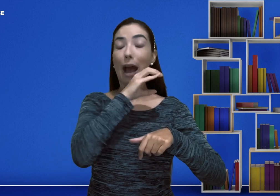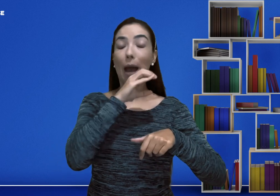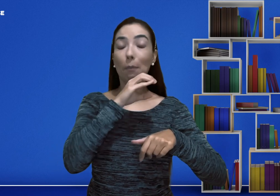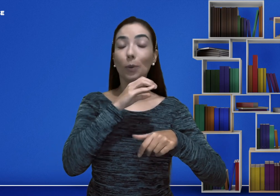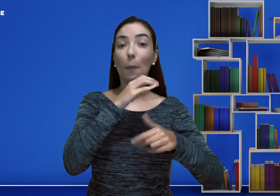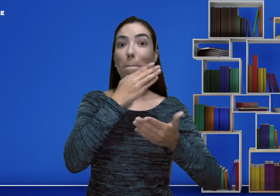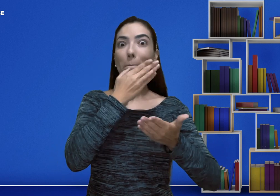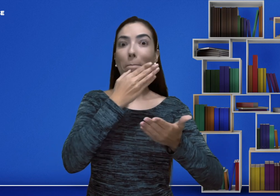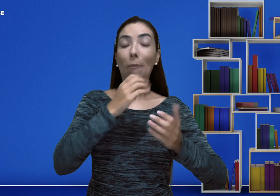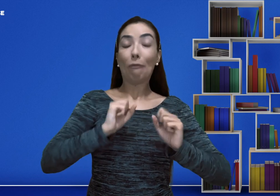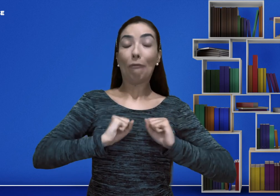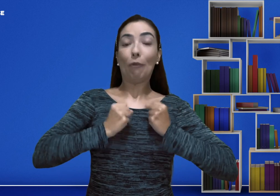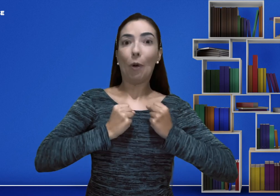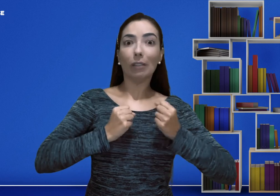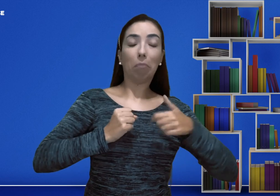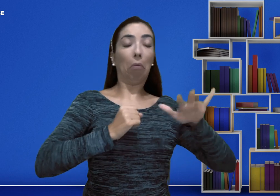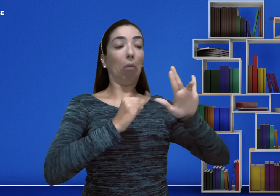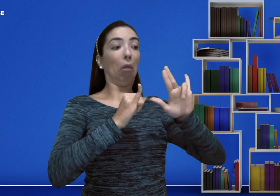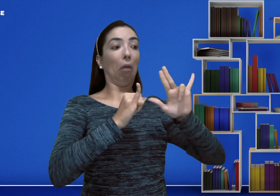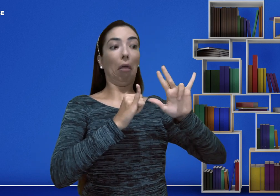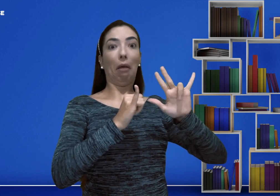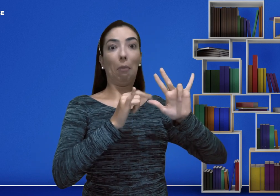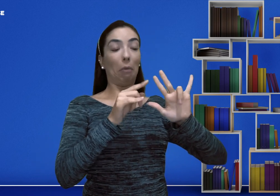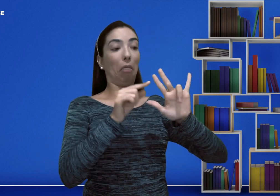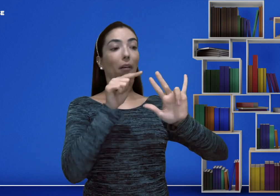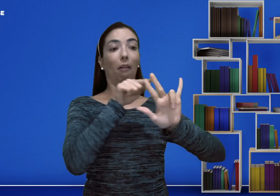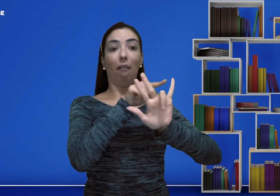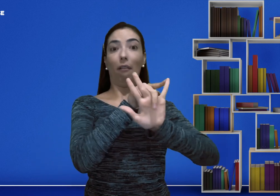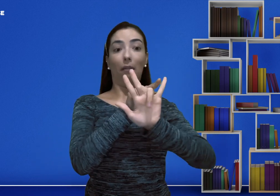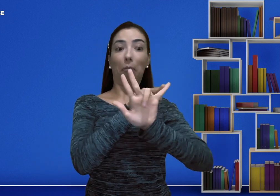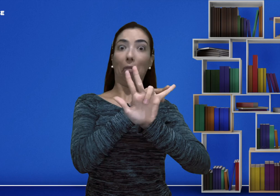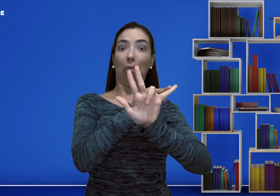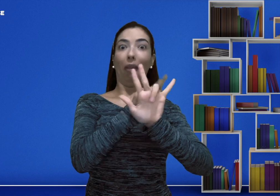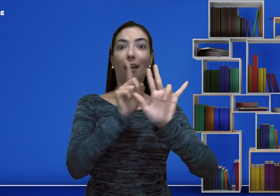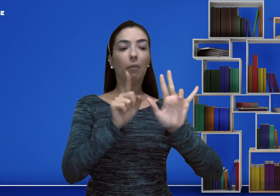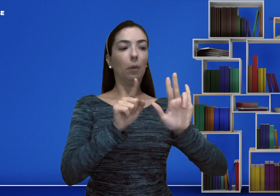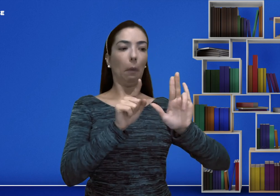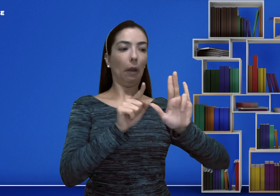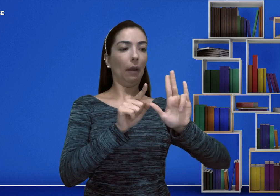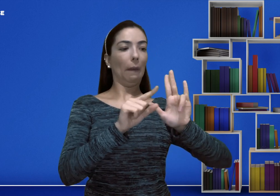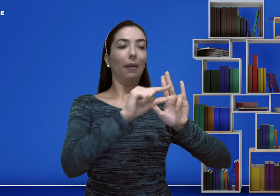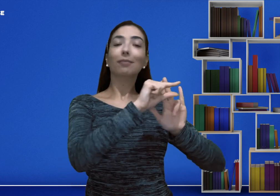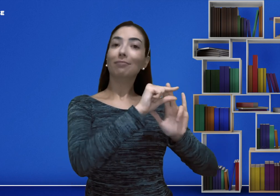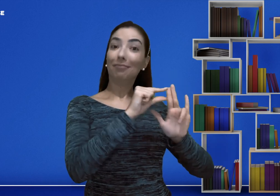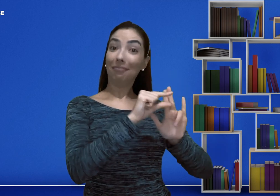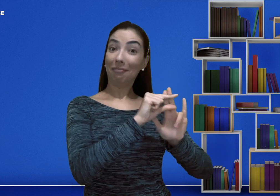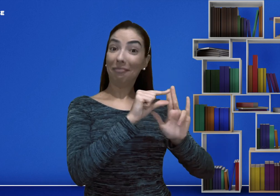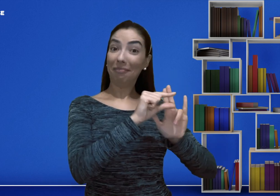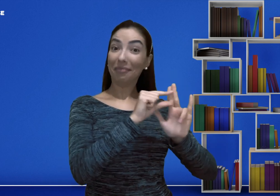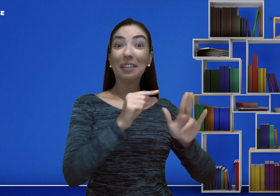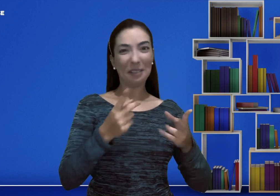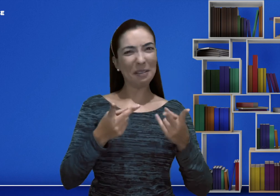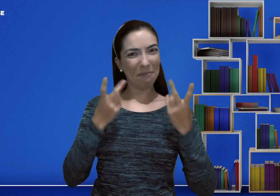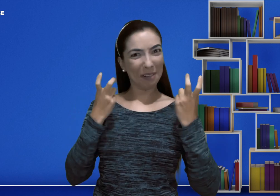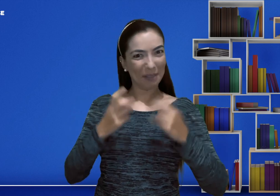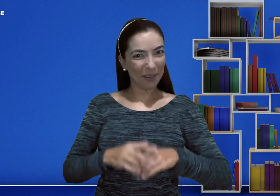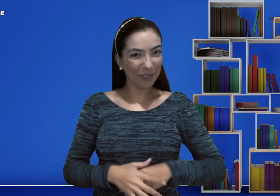momento que você está sinalizando rápido, pode acontecer isso com a sua mão, correto? Mas é bom a gente